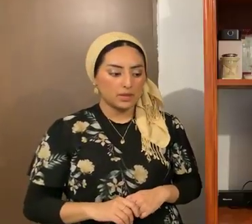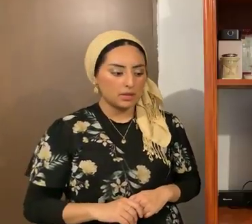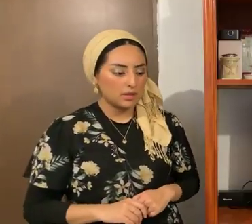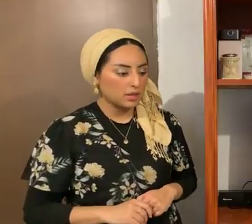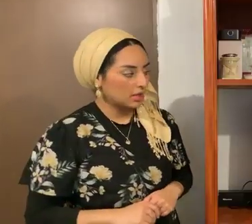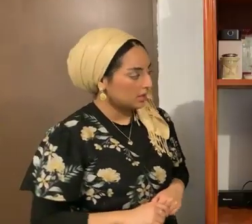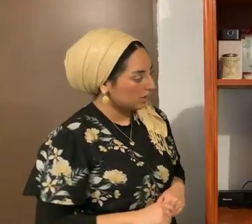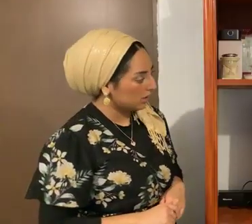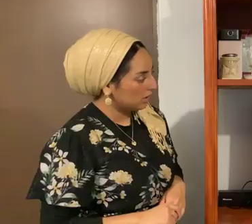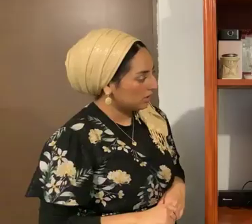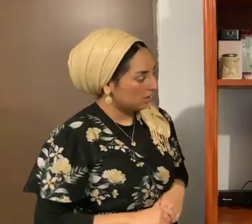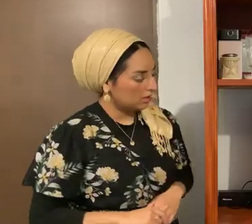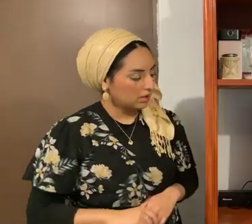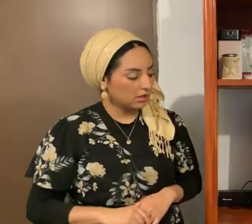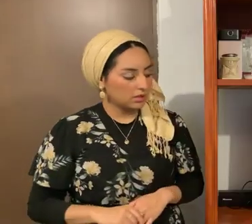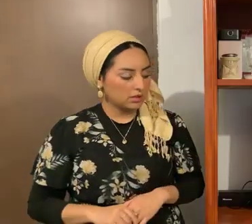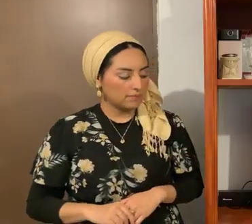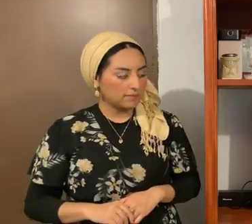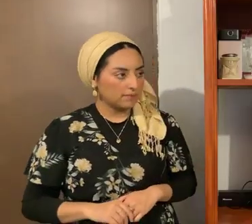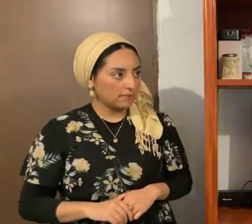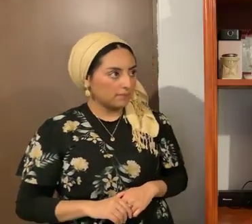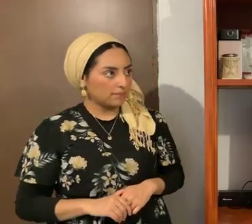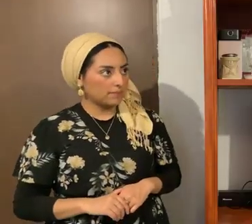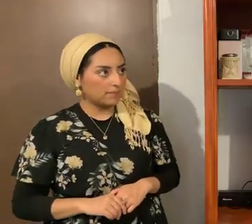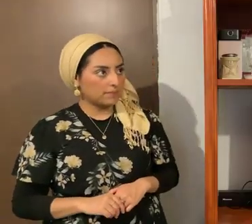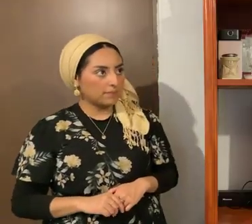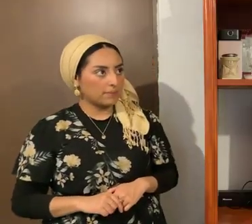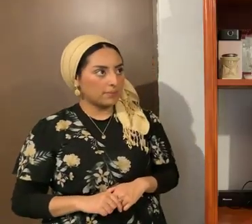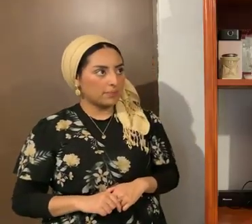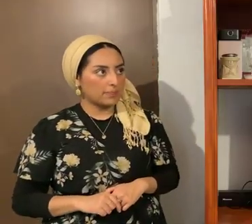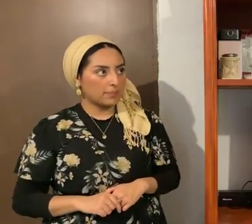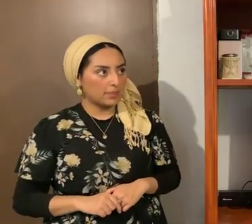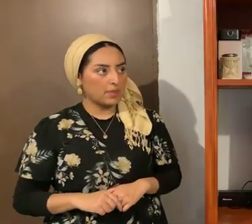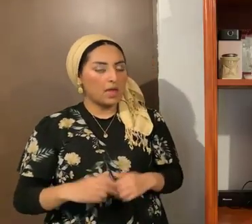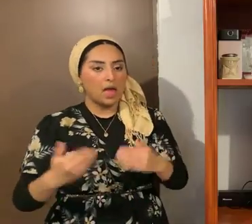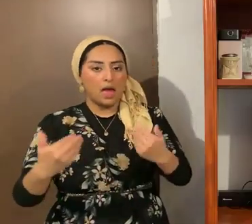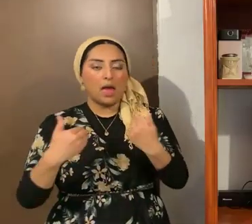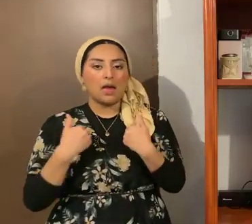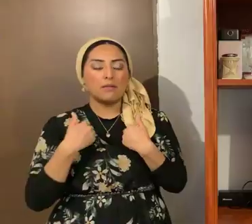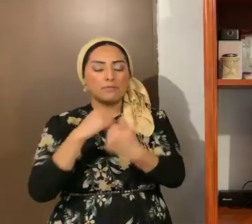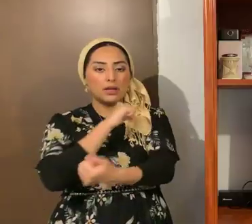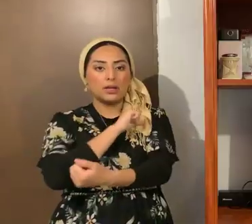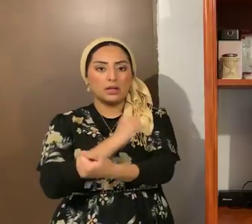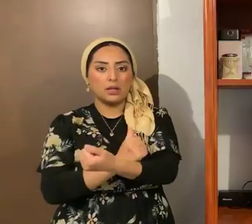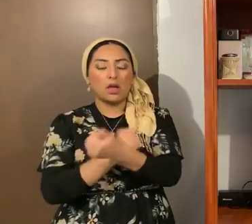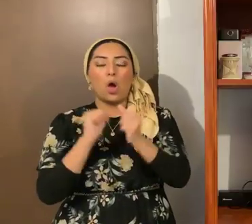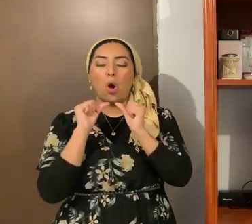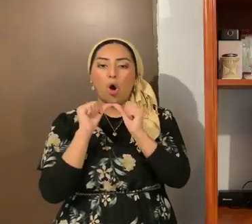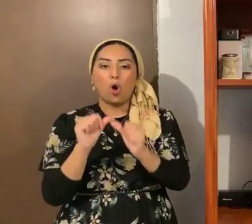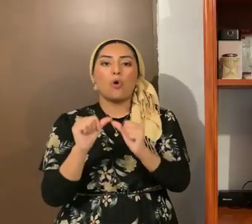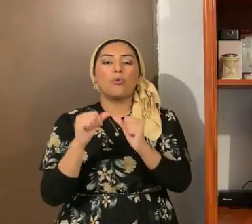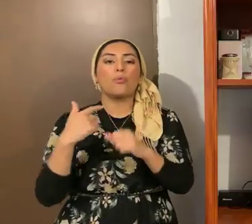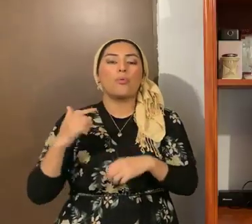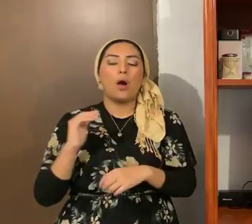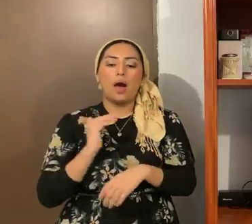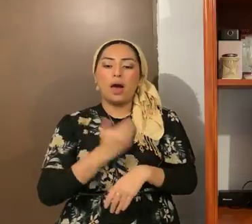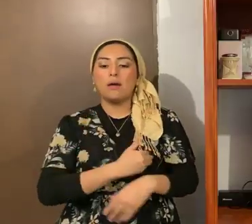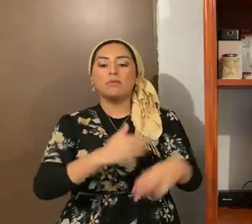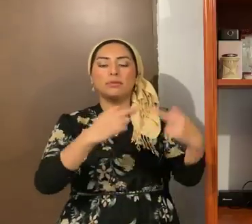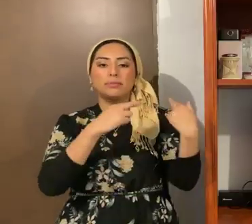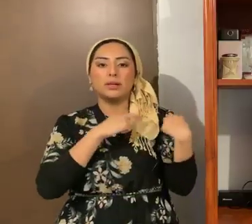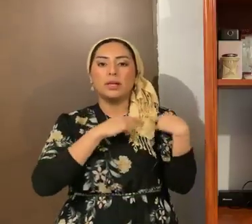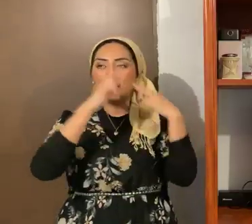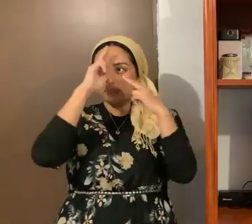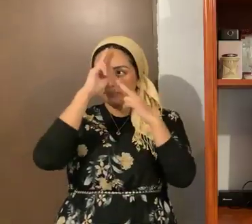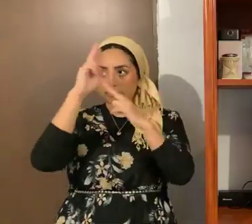autoridades como tal, la policía, el ejército, etc. Y sí, tiene algo que ver, por así decirlo, pero también tiene que